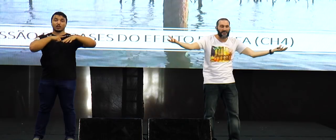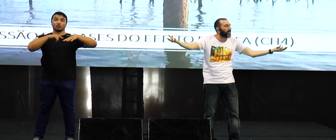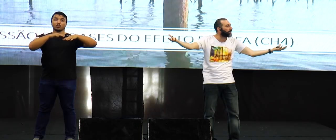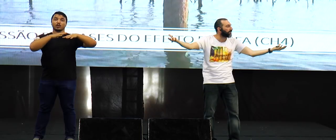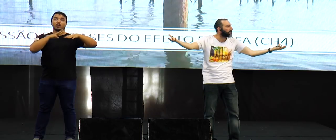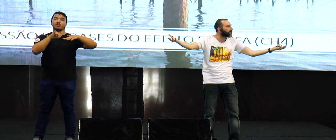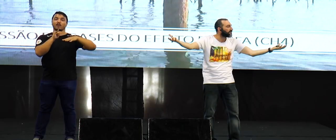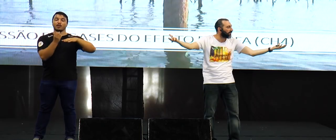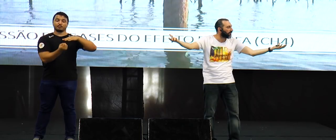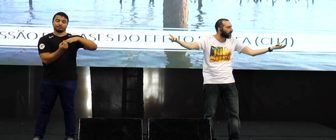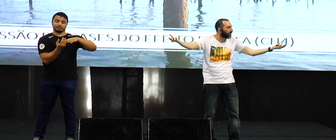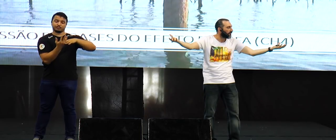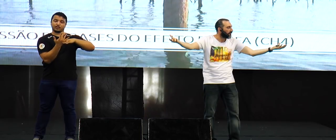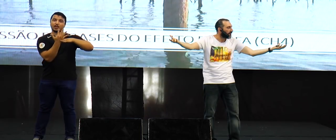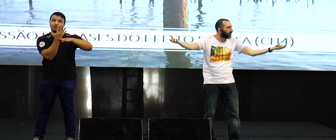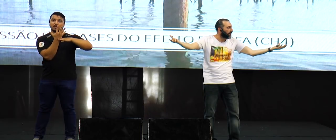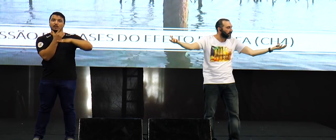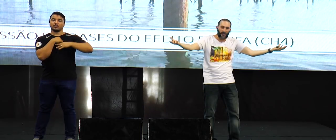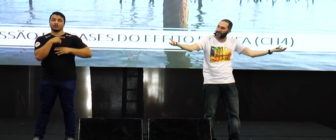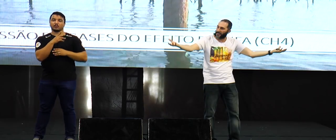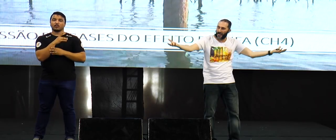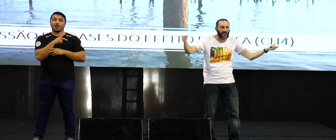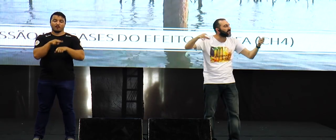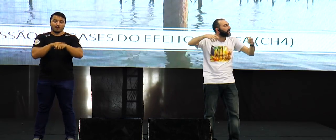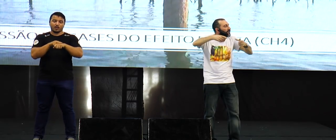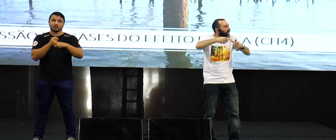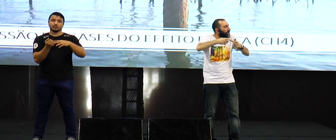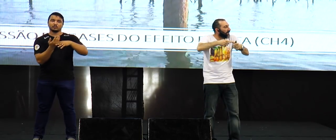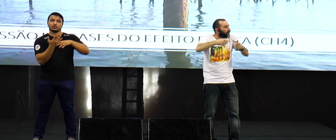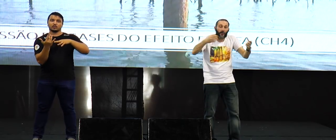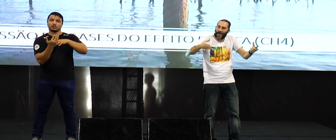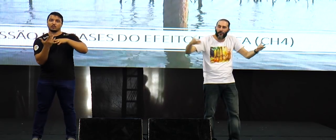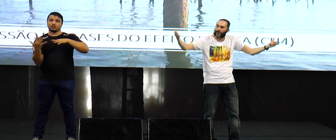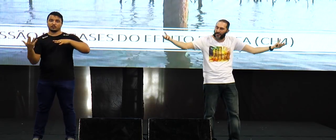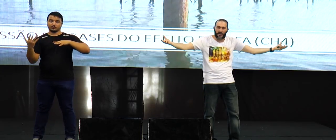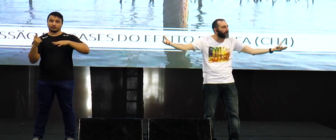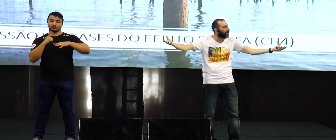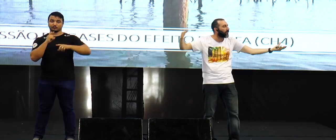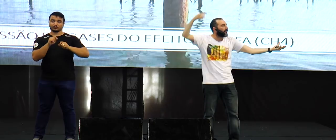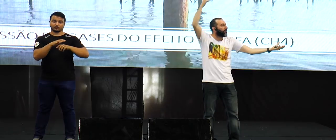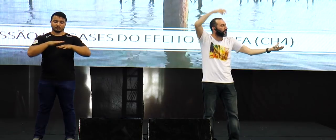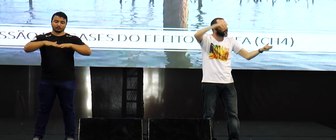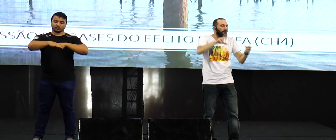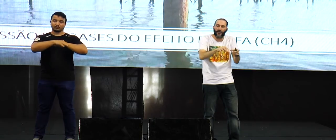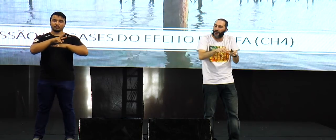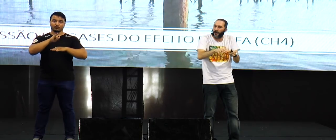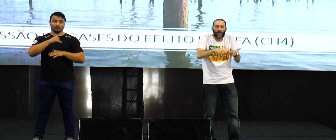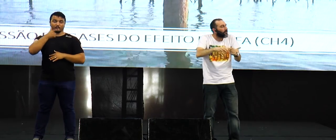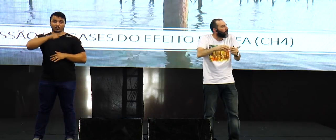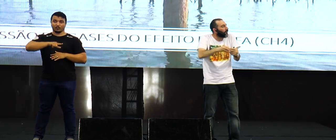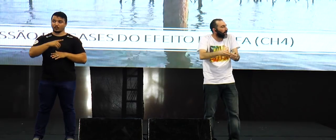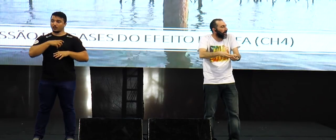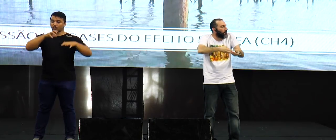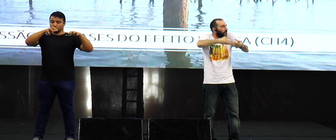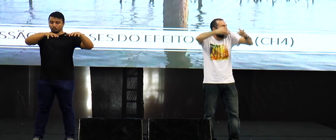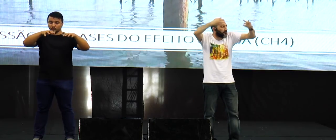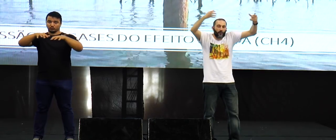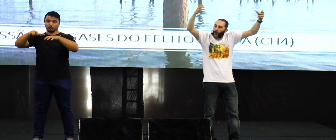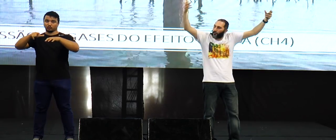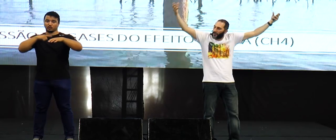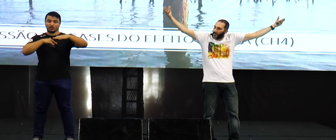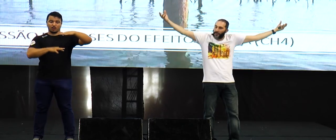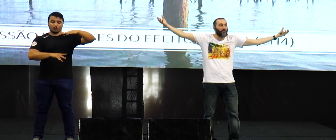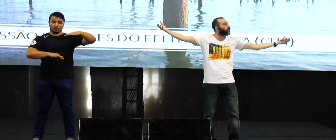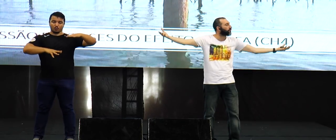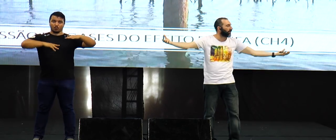emersas vai nascer capim. Sim? Então nessas áreas que está na beira do lago, nasce capim. Volta a chover. O lago aumenta